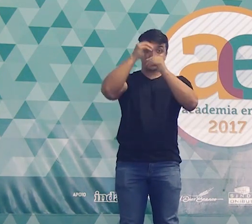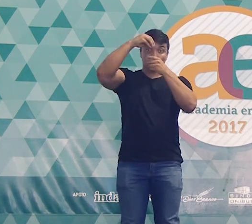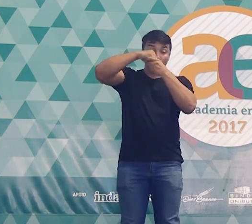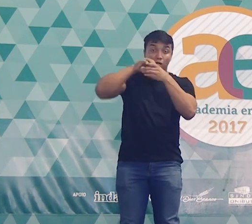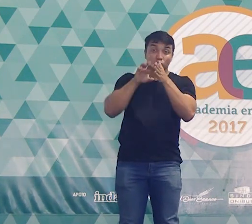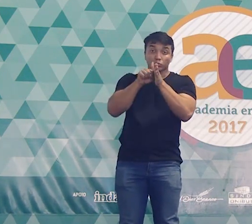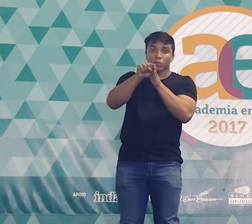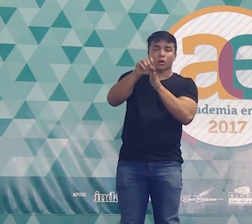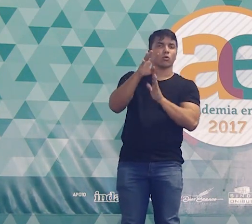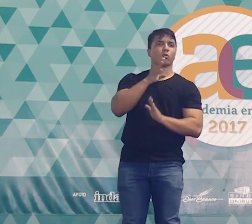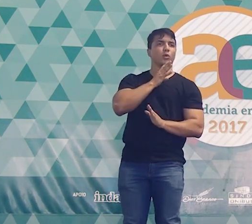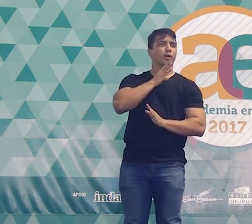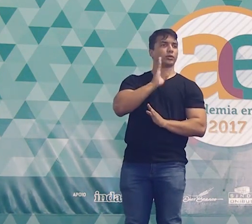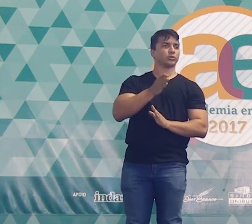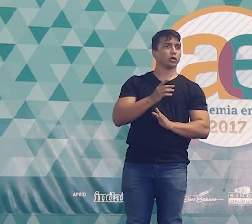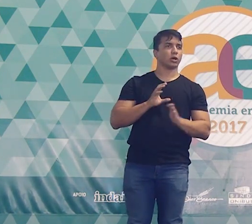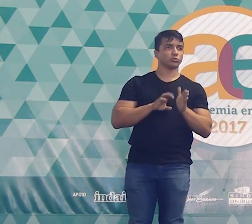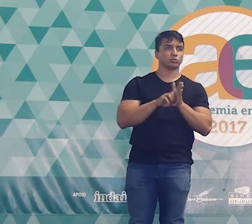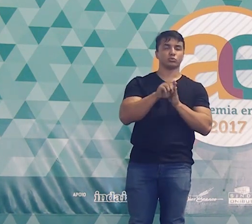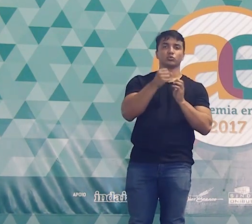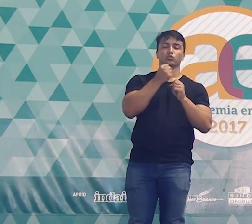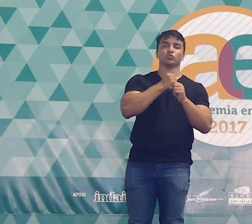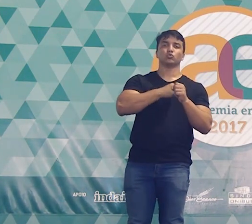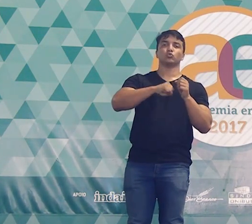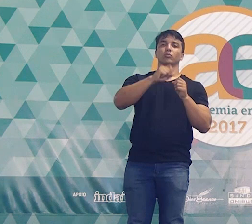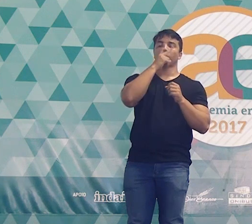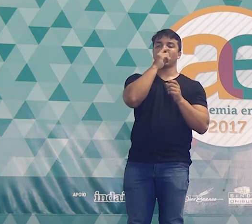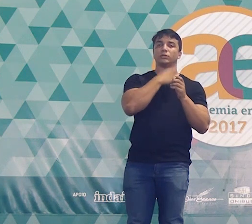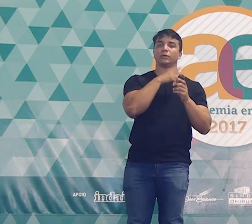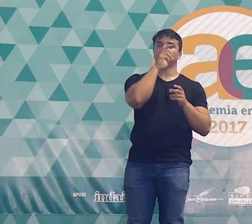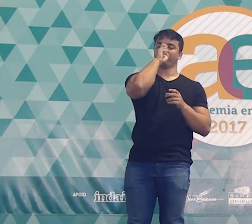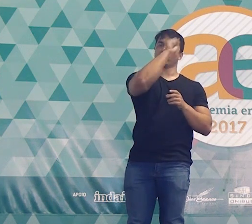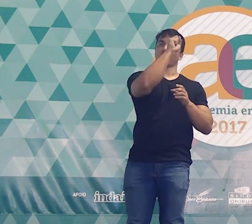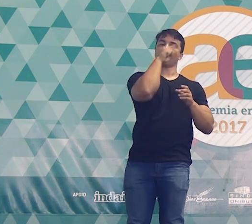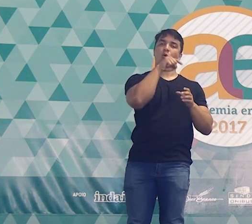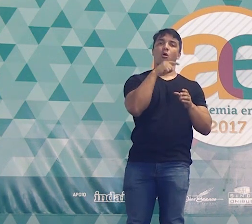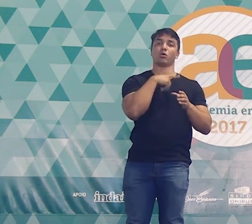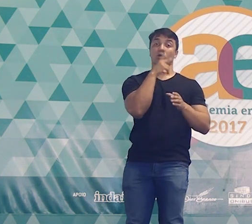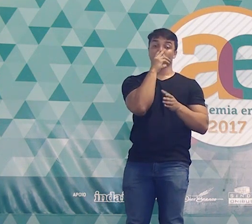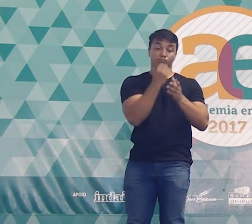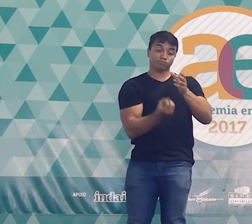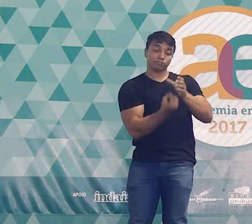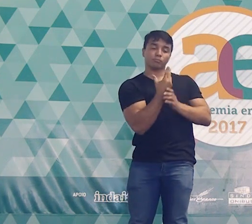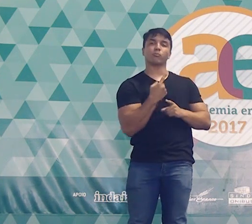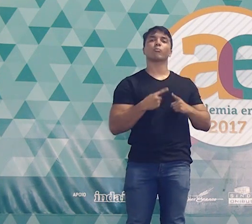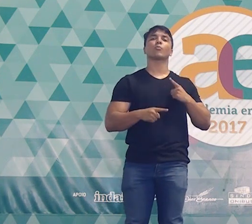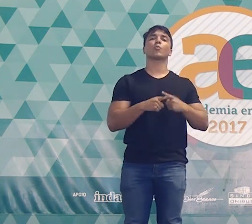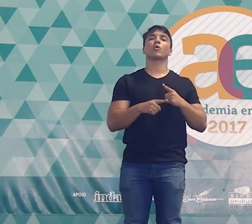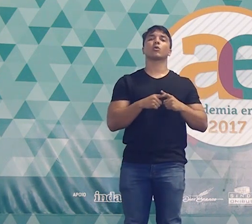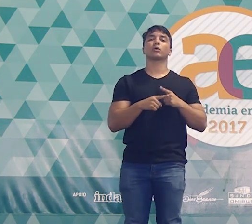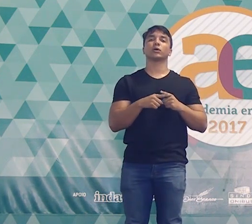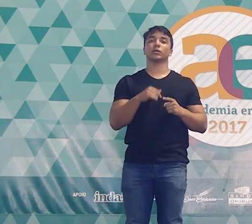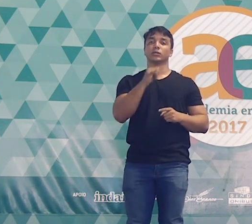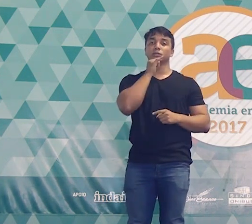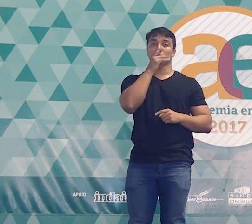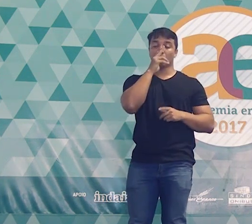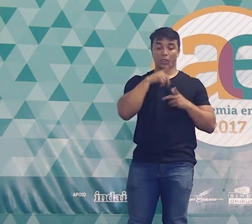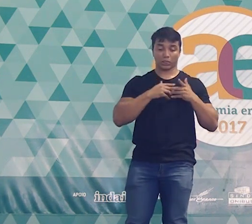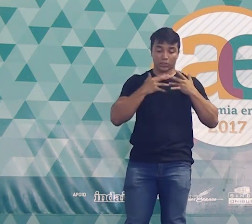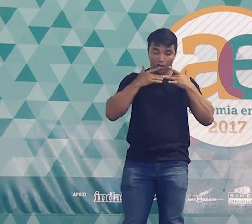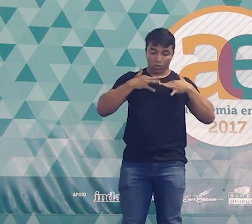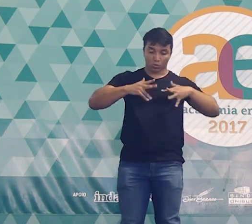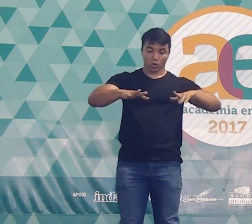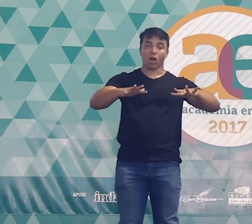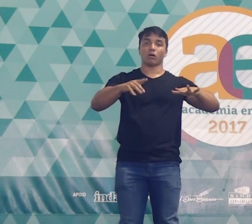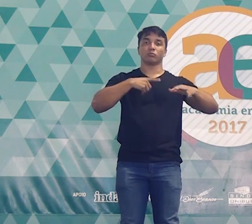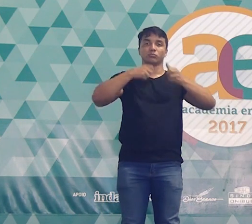superbactéria, todos já ouviram falar em superbactérias, tá? Ela, na verdade, ela surge a partir de uma seleção natural, que eu